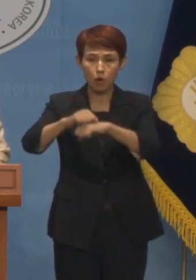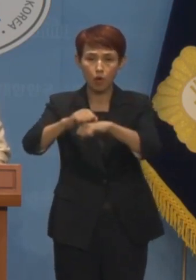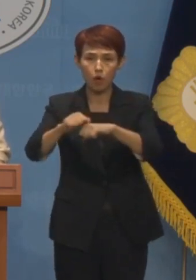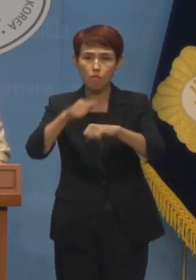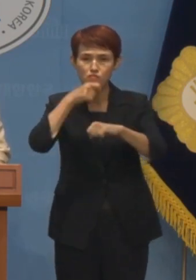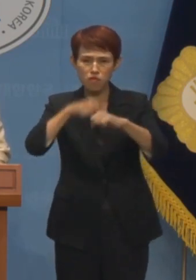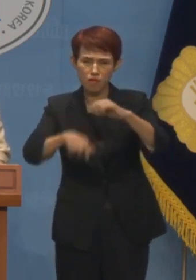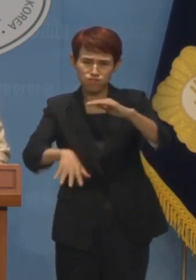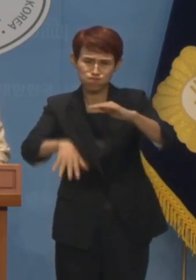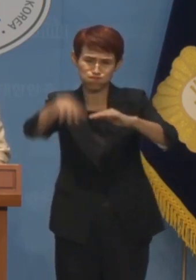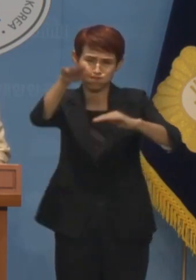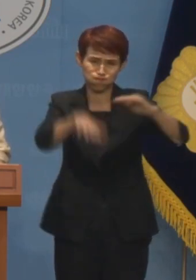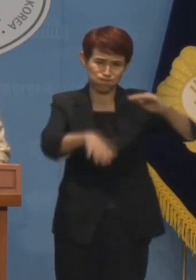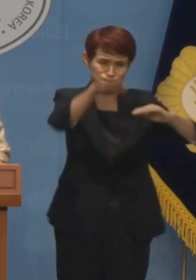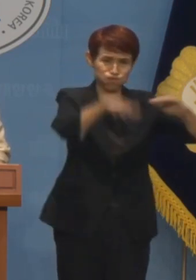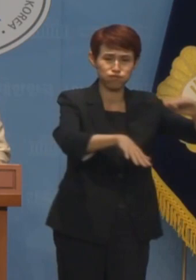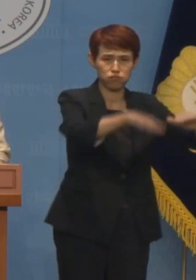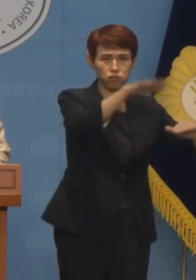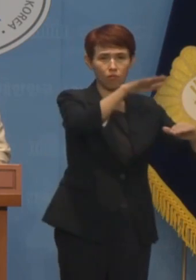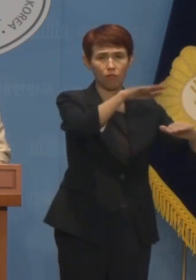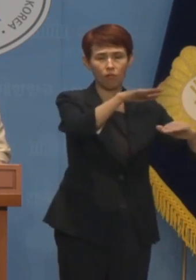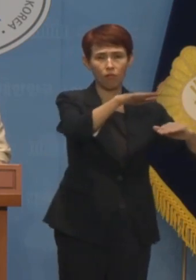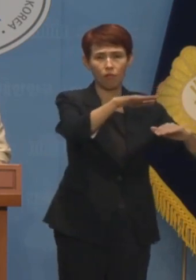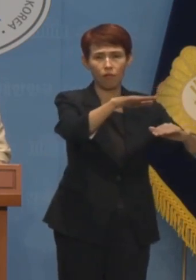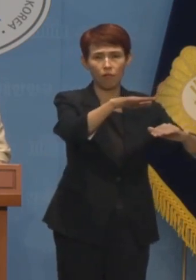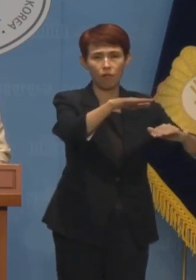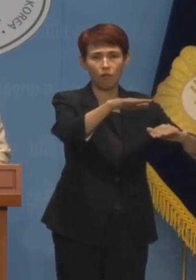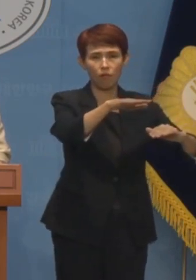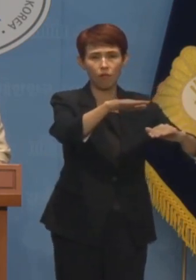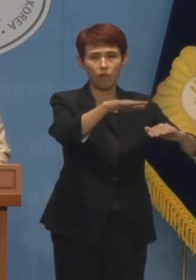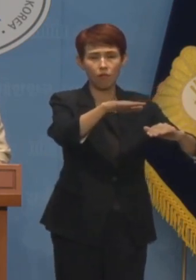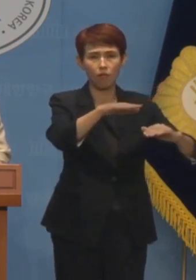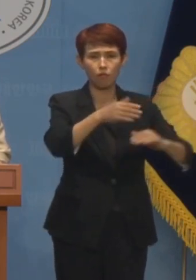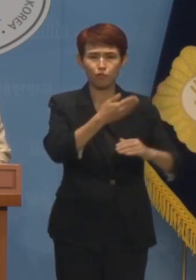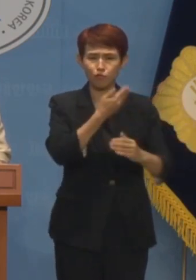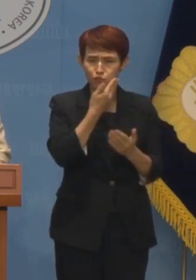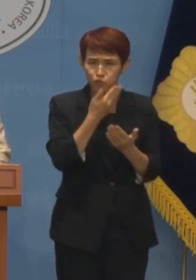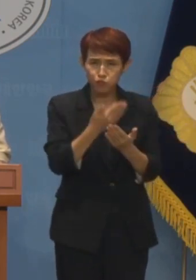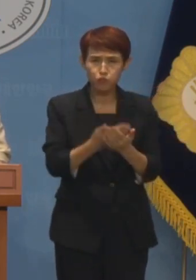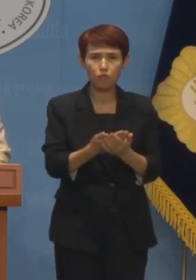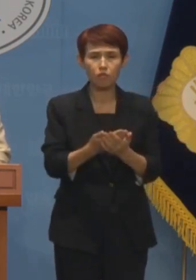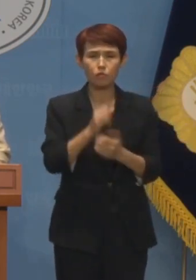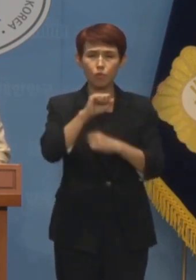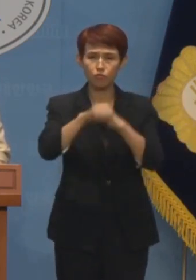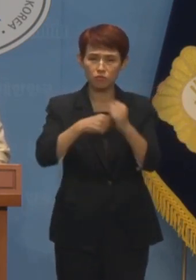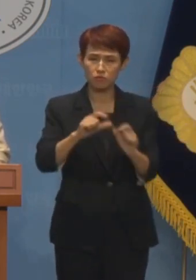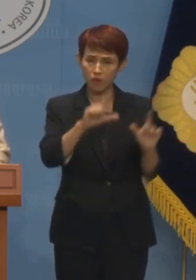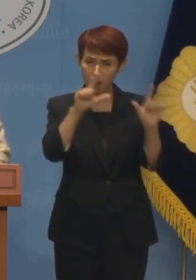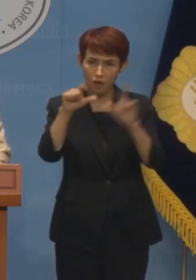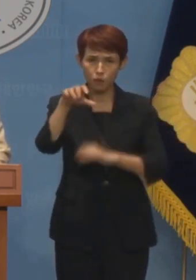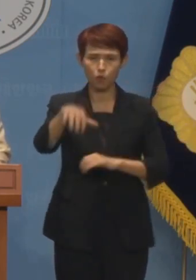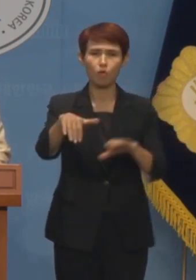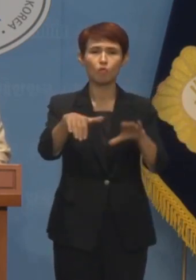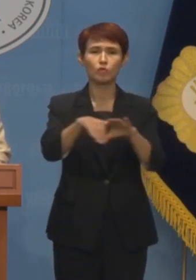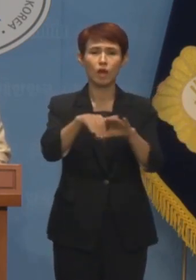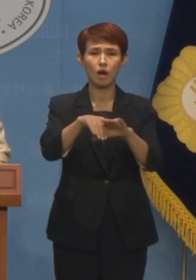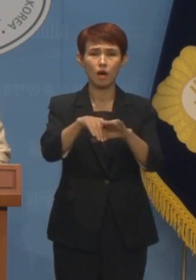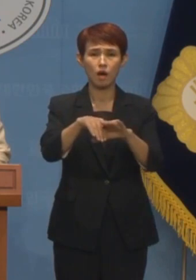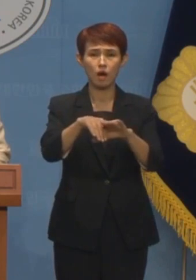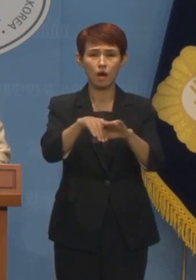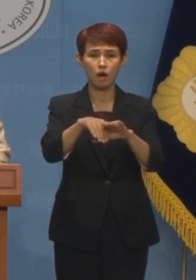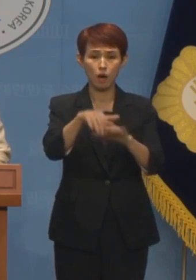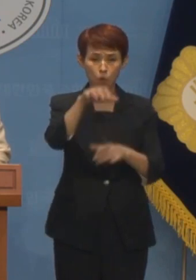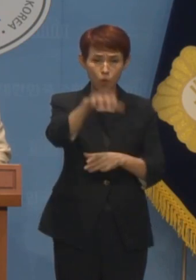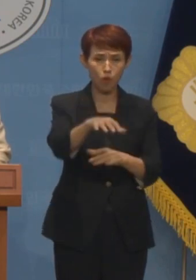천혜의 자연 환경과 희귀 동식물의 서식지 그리고 문화유산이 함께 사라지는 것에